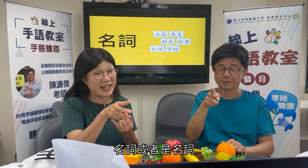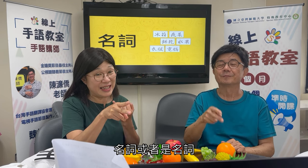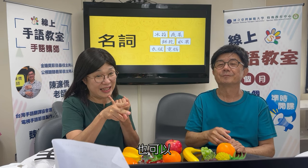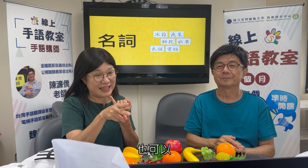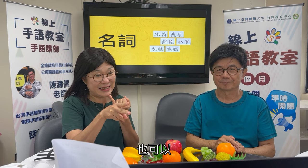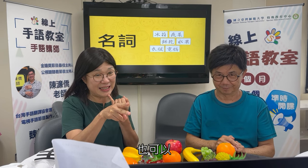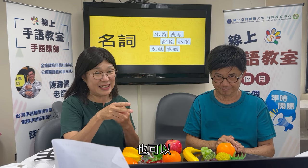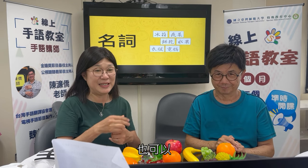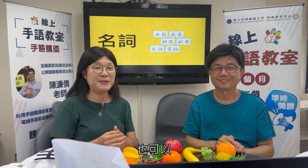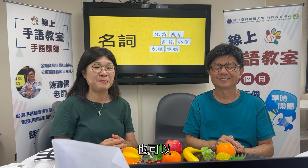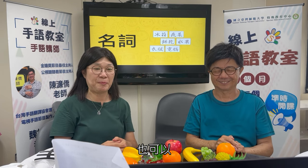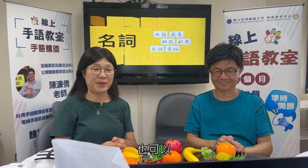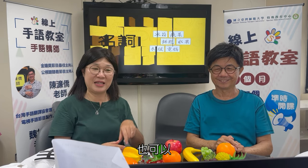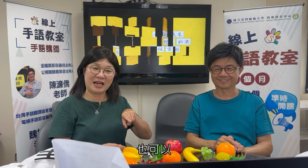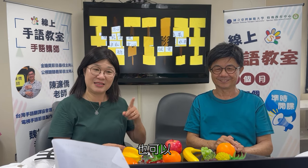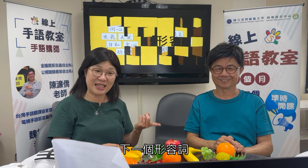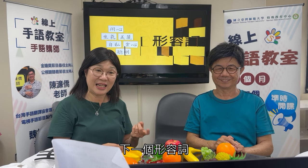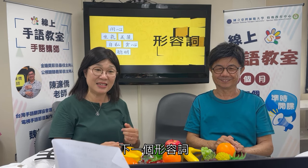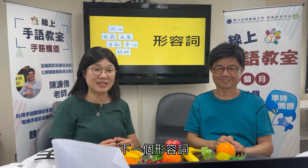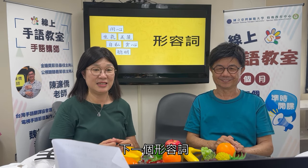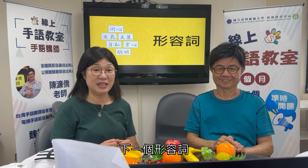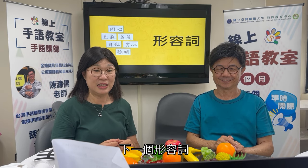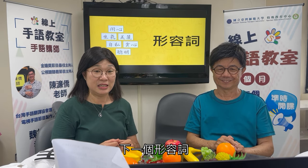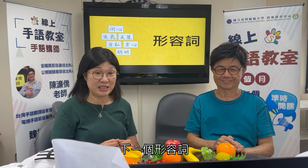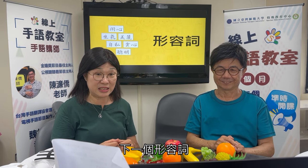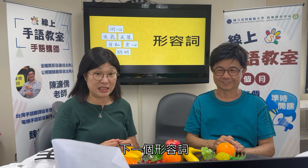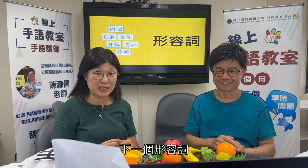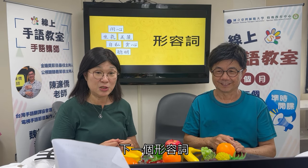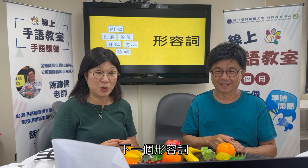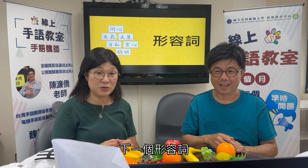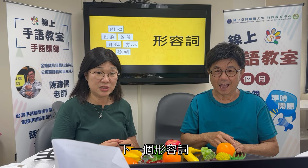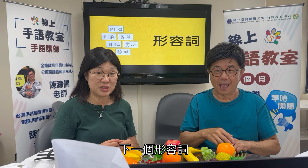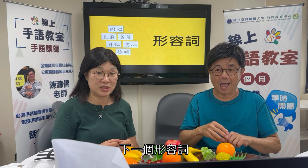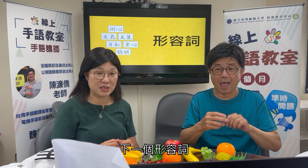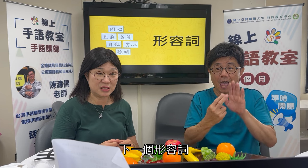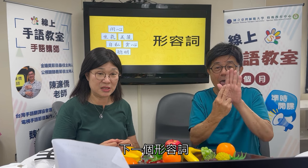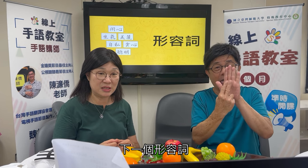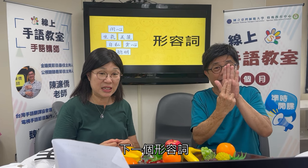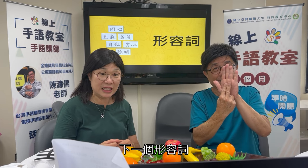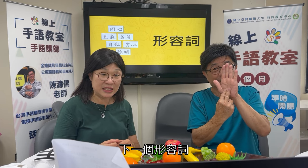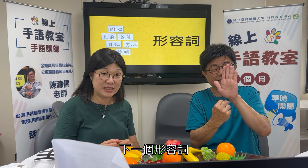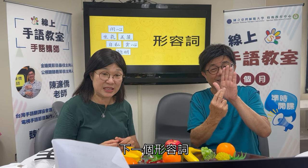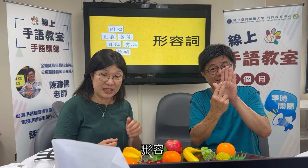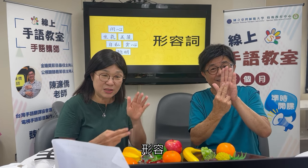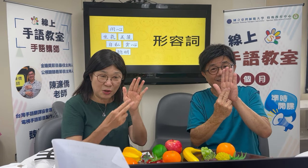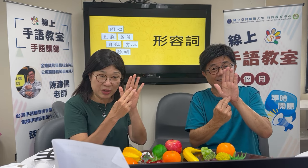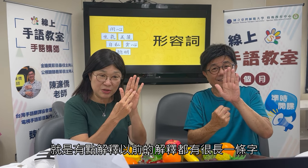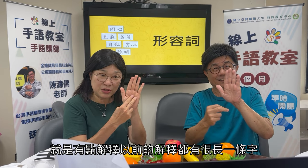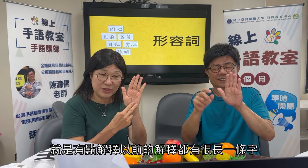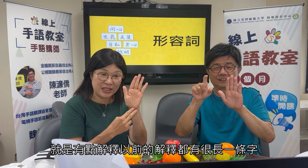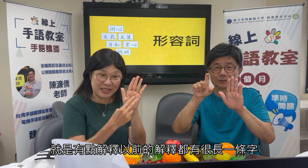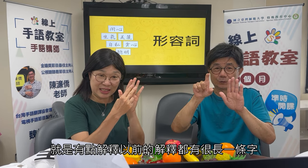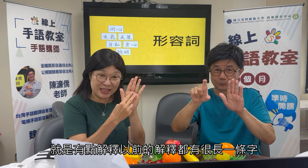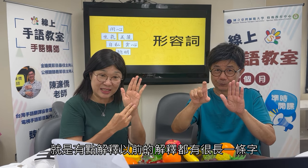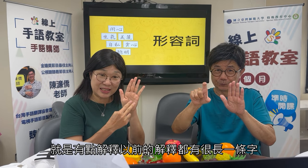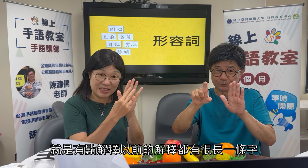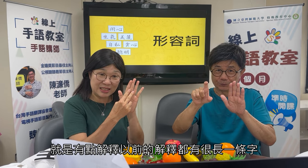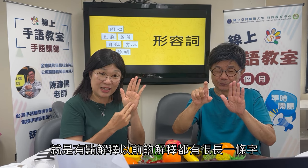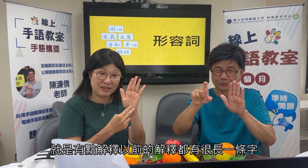也可以。好，下一个形容词，形容呢就是有点解释，以前